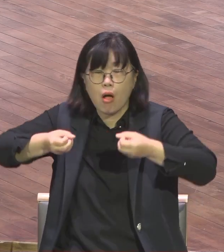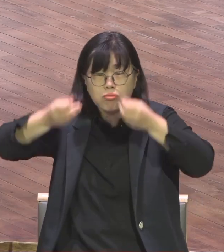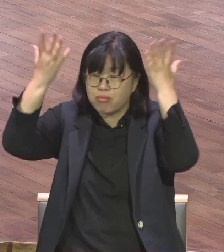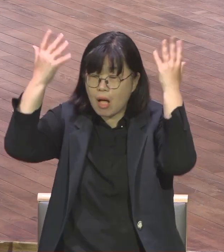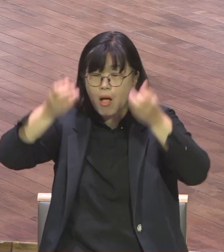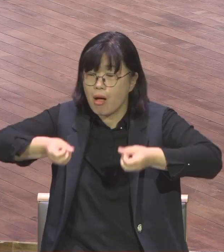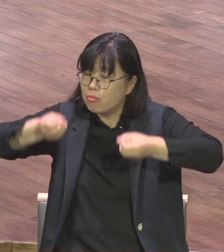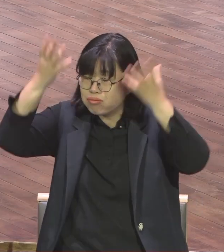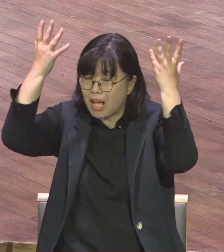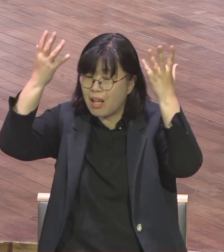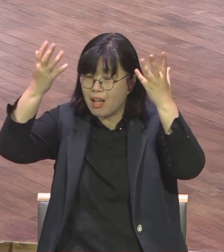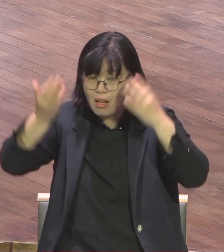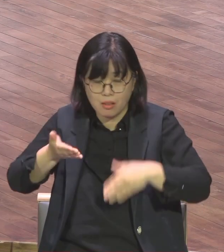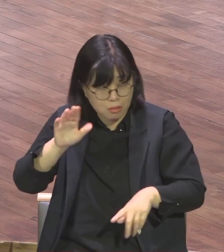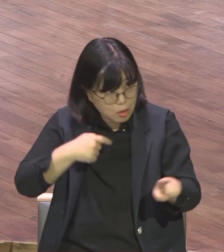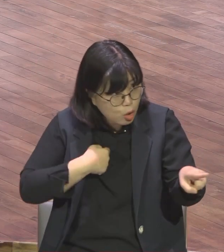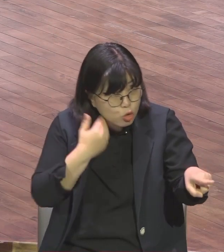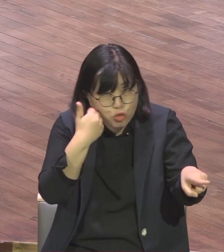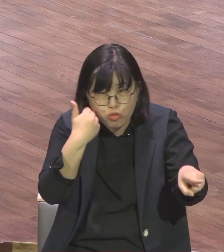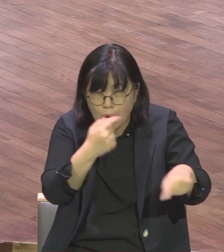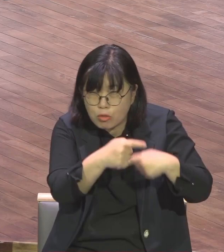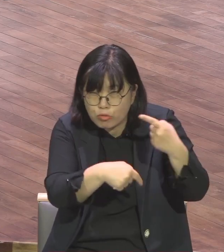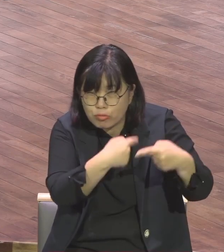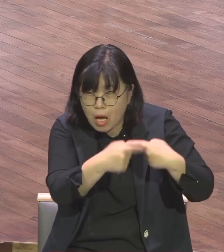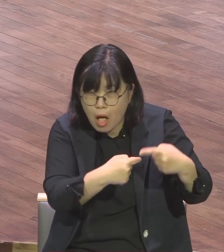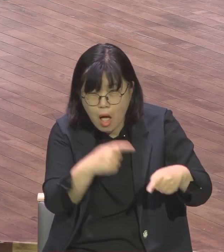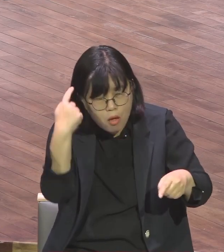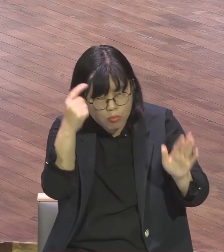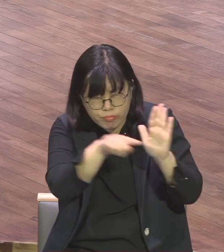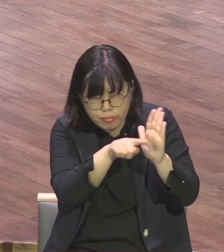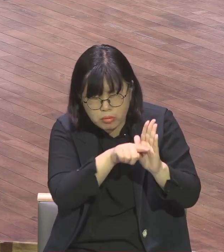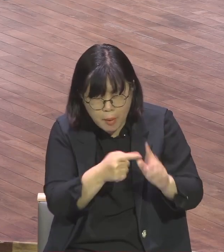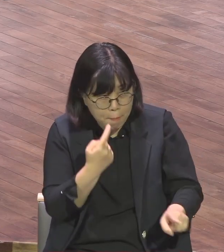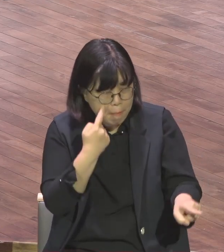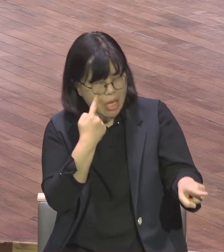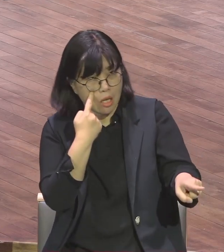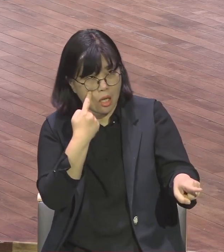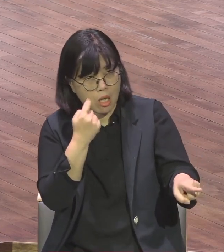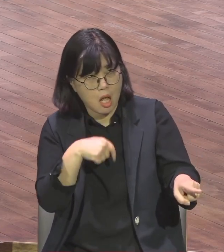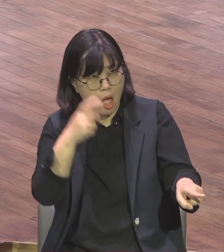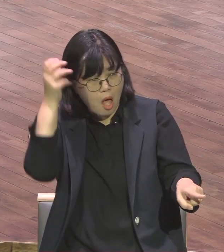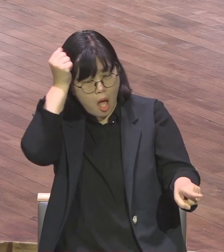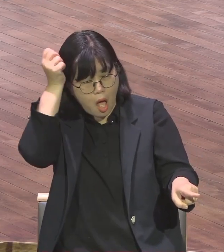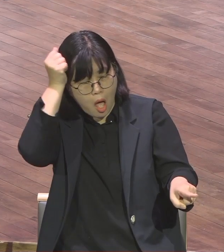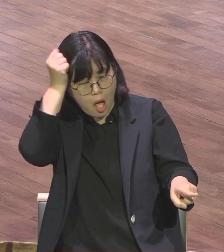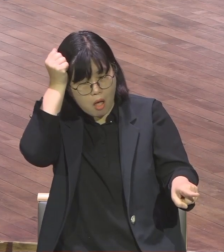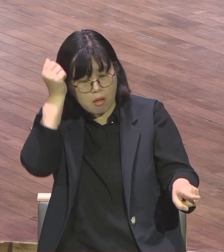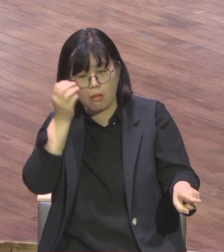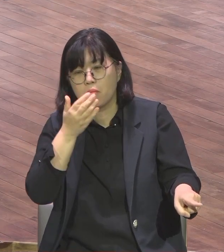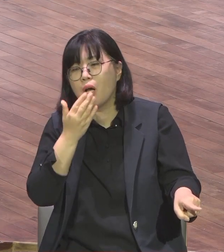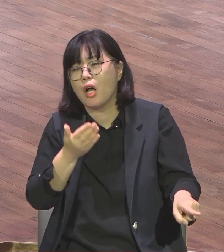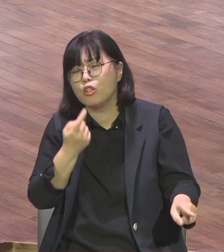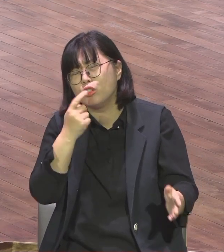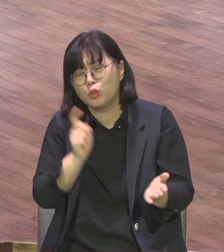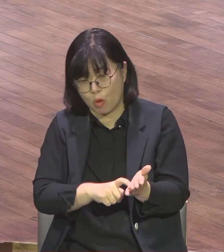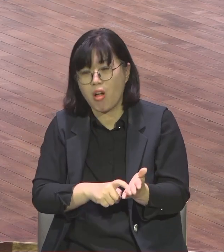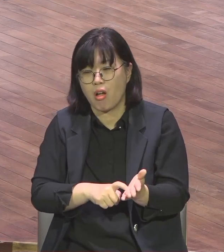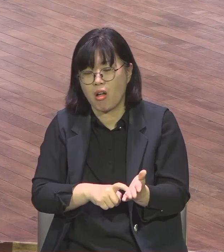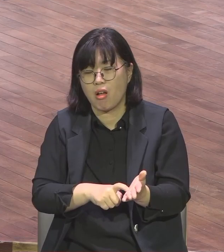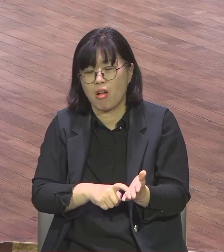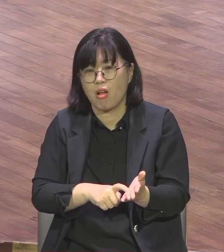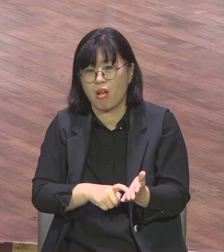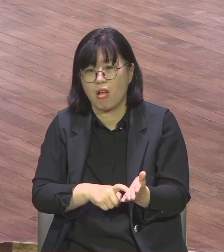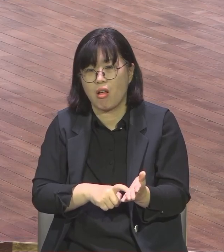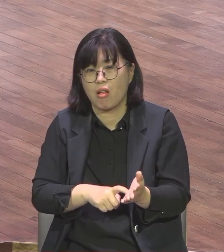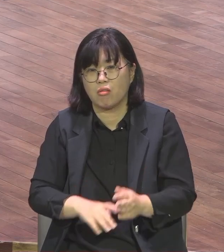기억합니다. 교회 전체 걸림돌이 되는 거 그걸 놔둘 수 없잖아요. 그래서 저는 목회를